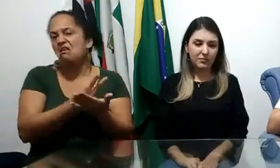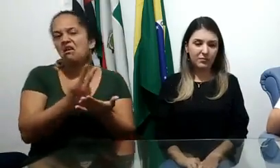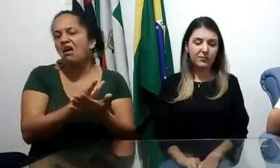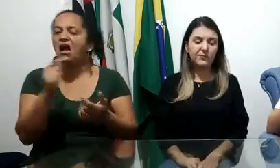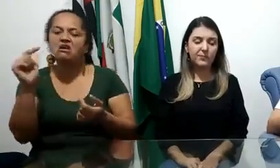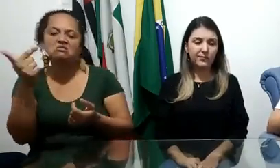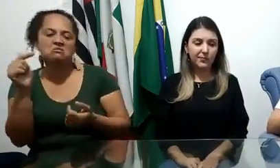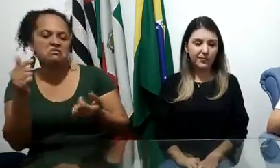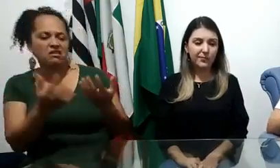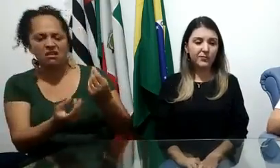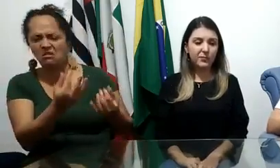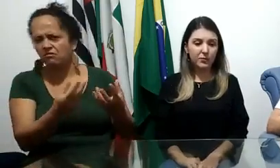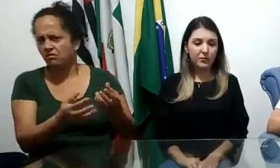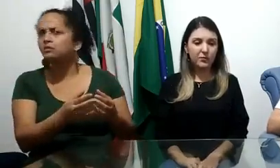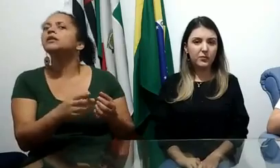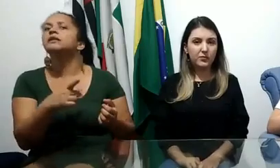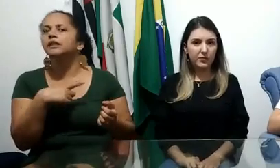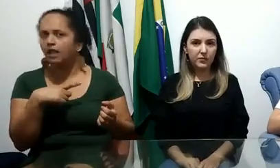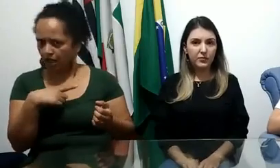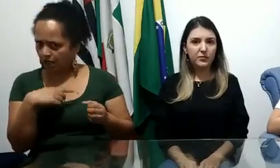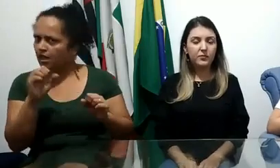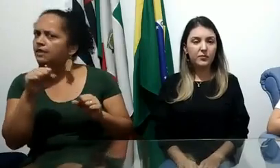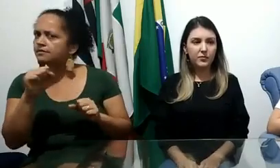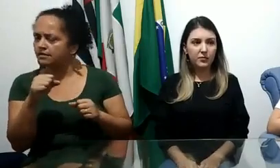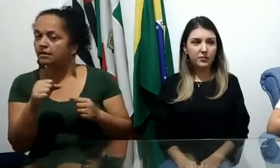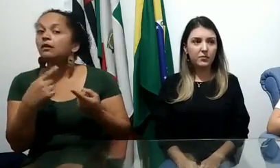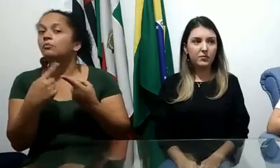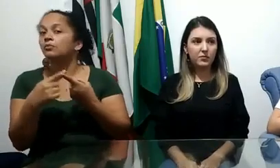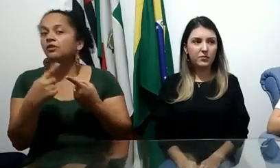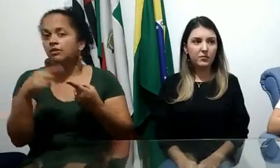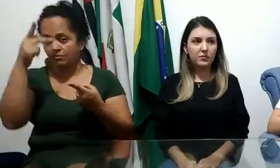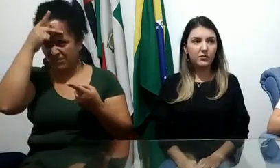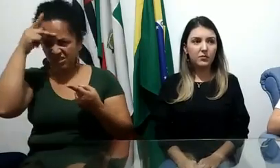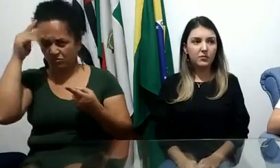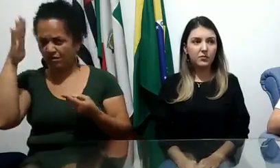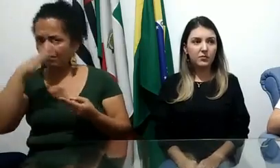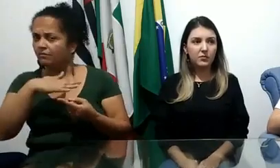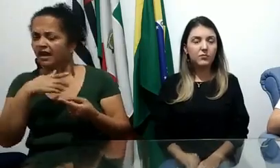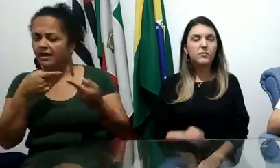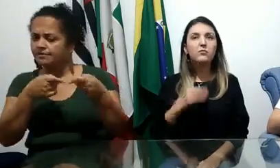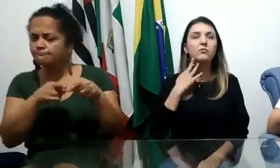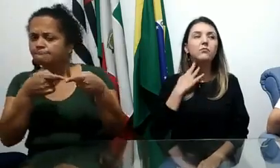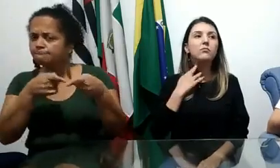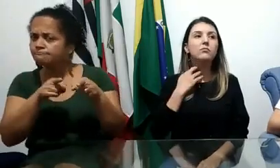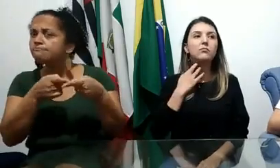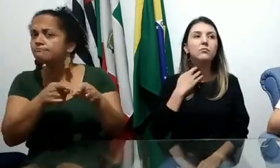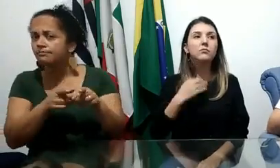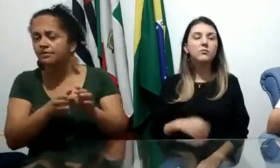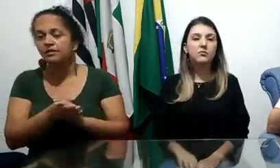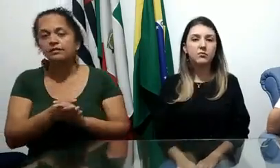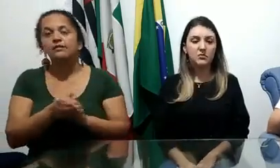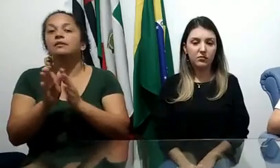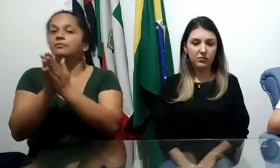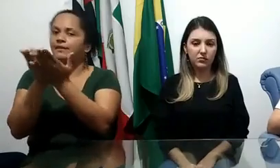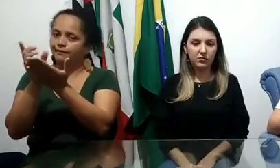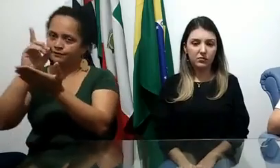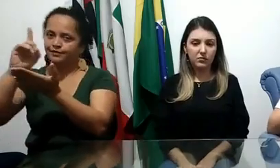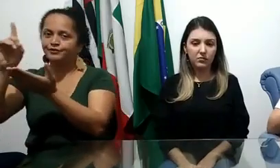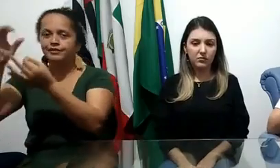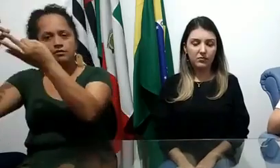existe, e várias outras teorias que vão contra a palavra de Deus. E se você ouvir e praticar